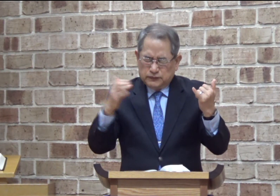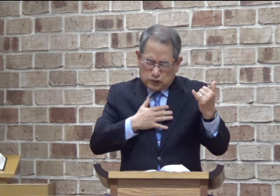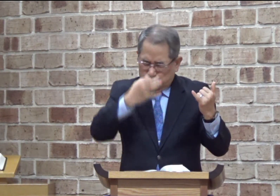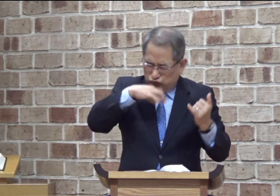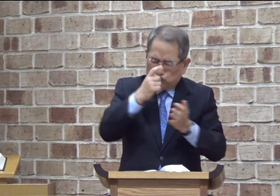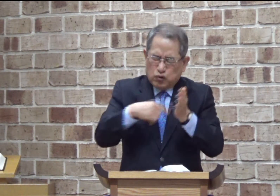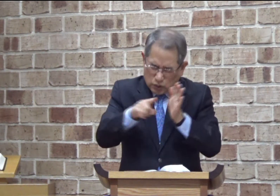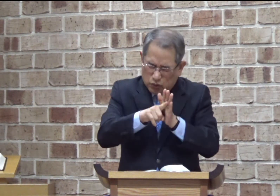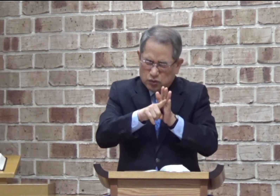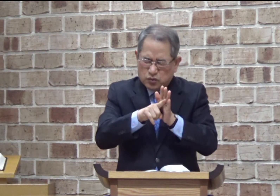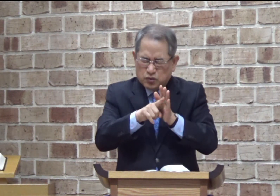오늘